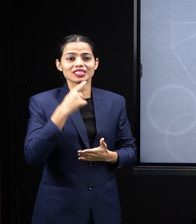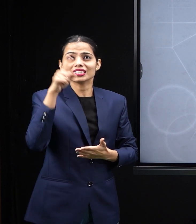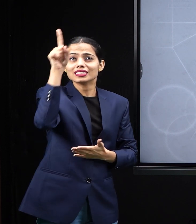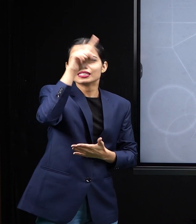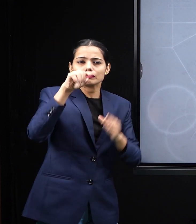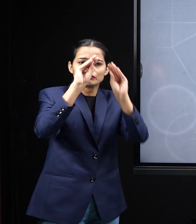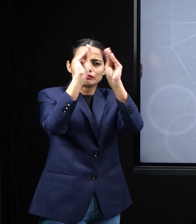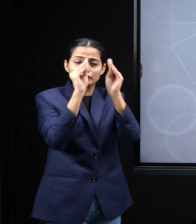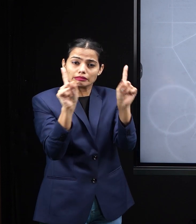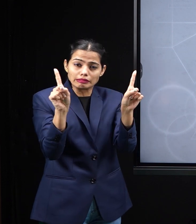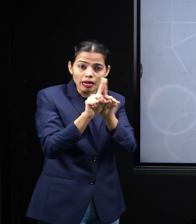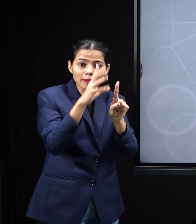చుట్టుకొలత,